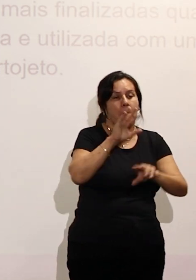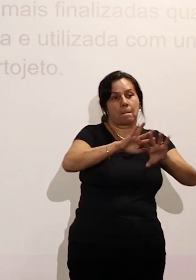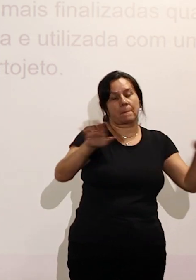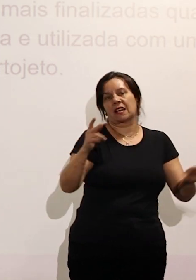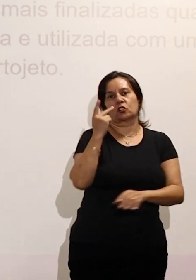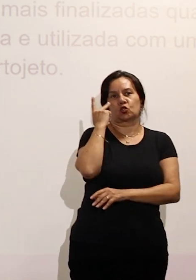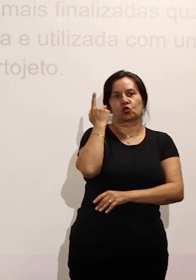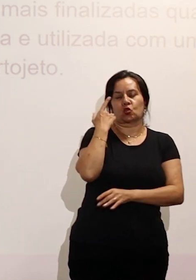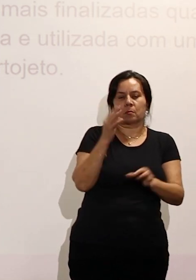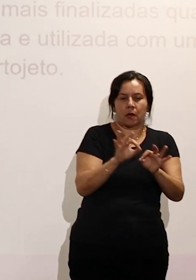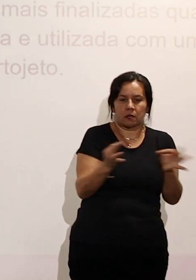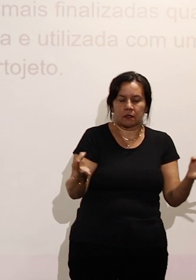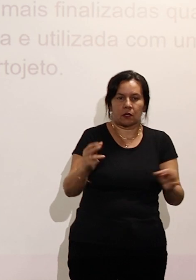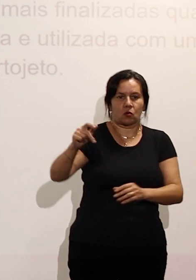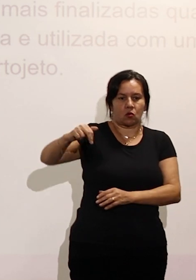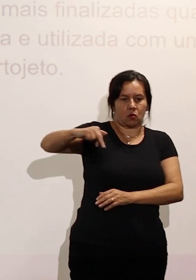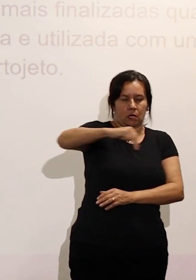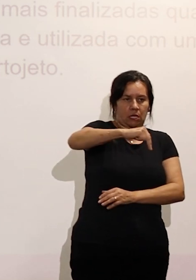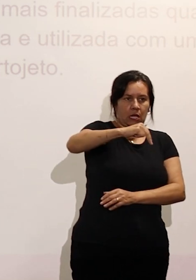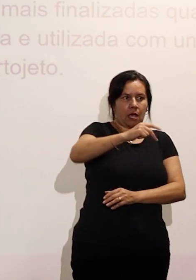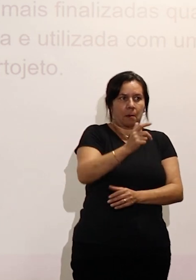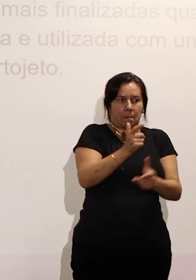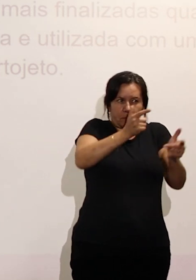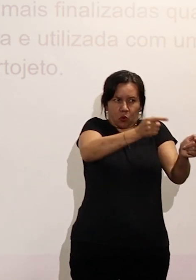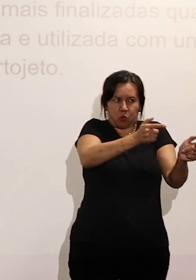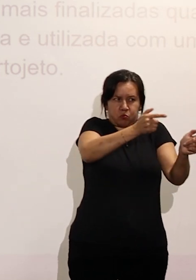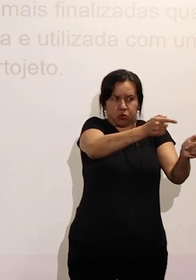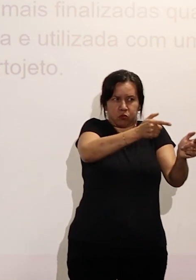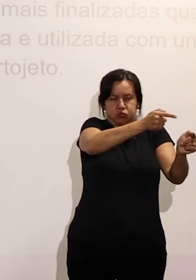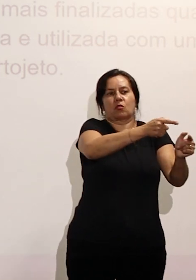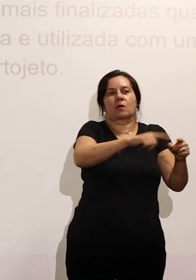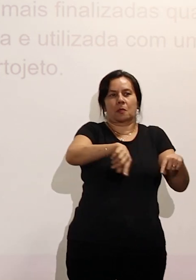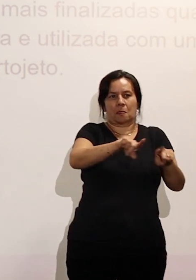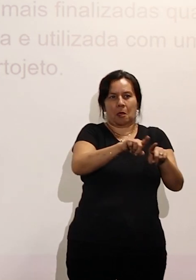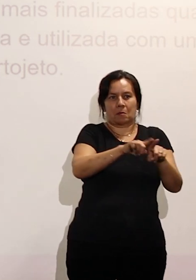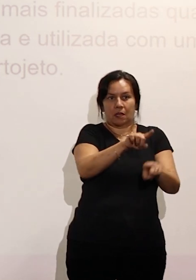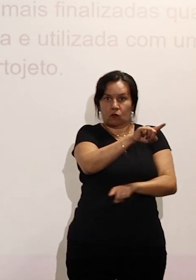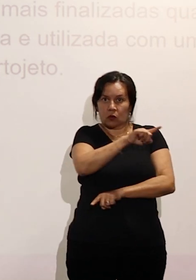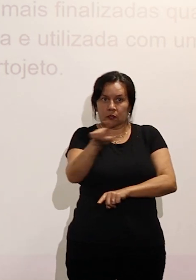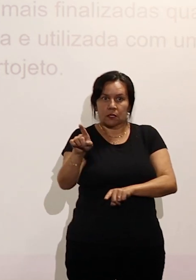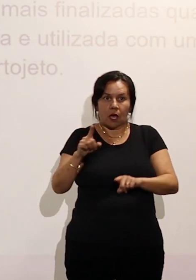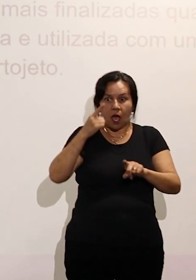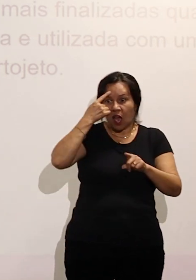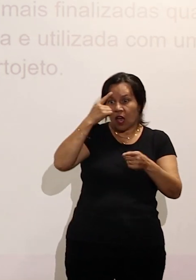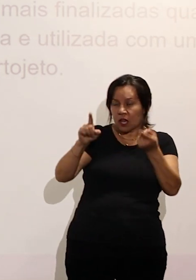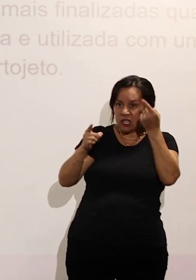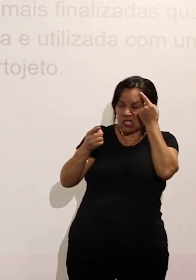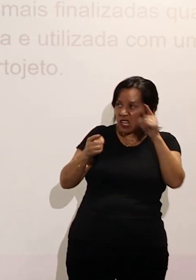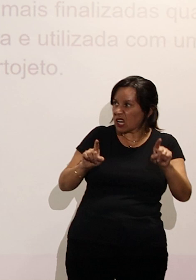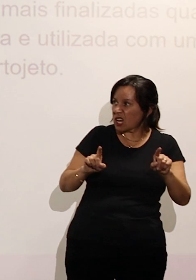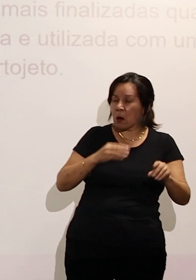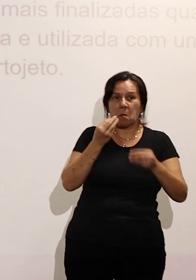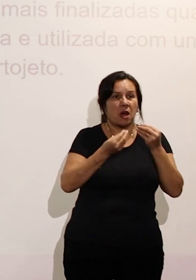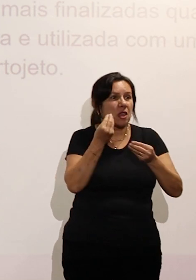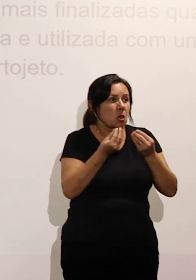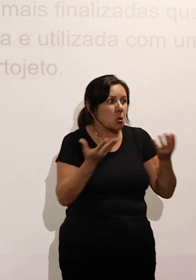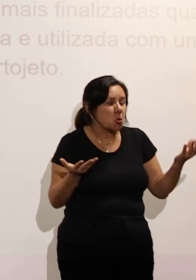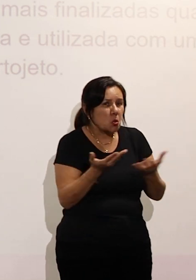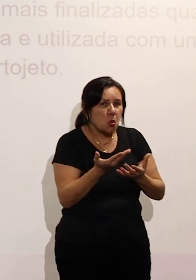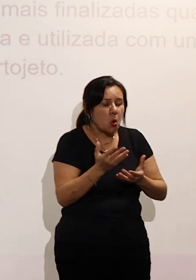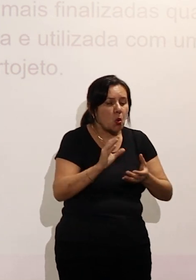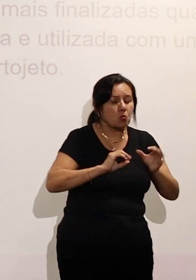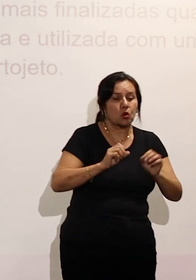o clássico, era andar, pular e atirar. E você tem aquela ideia e tal, só que assim, você começa a pensar quem vai ser o